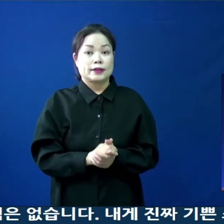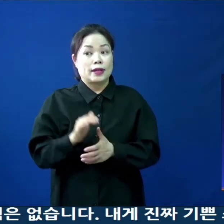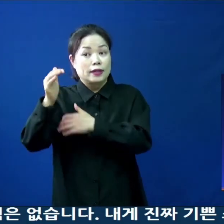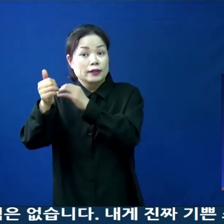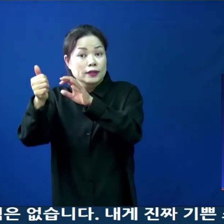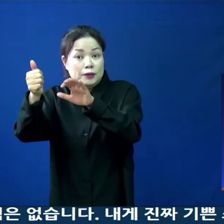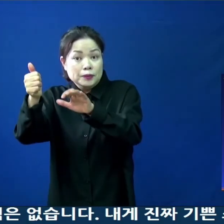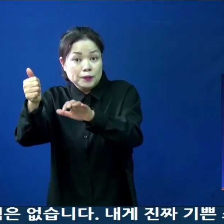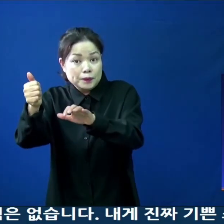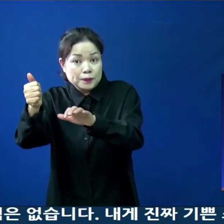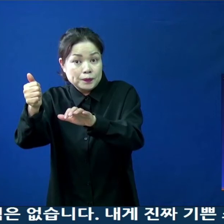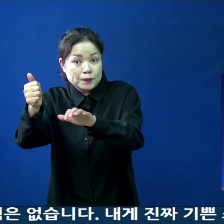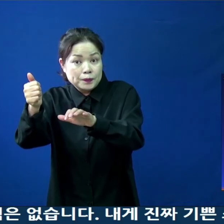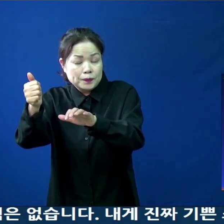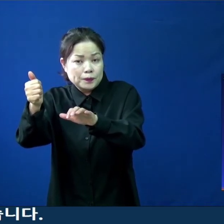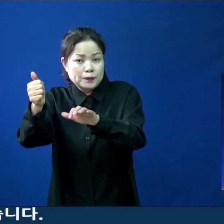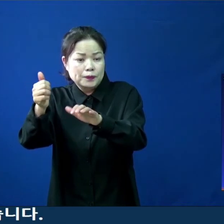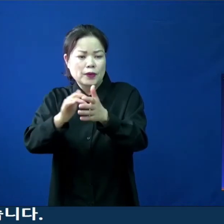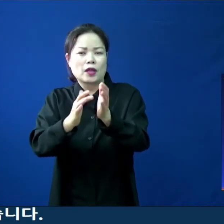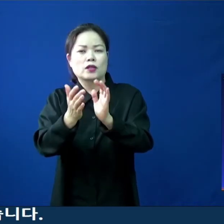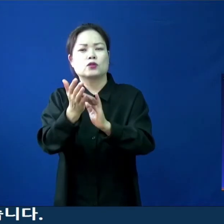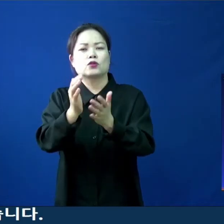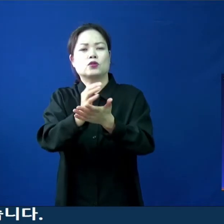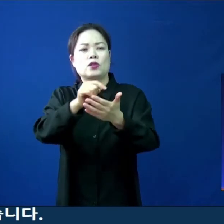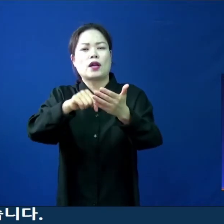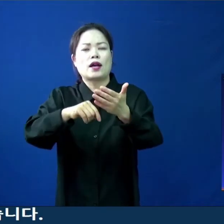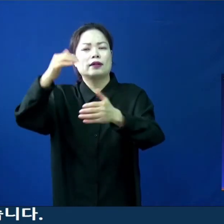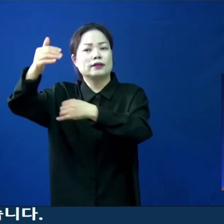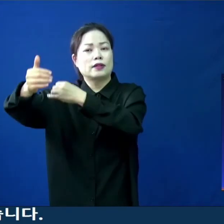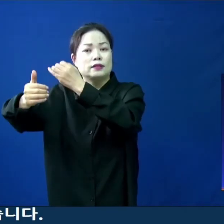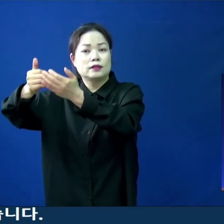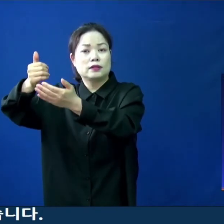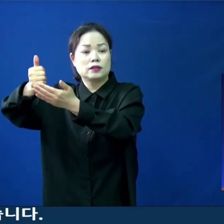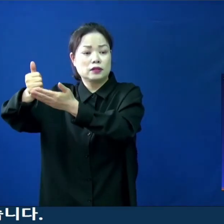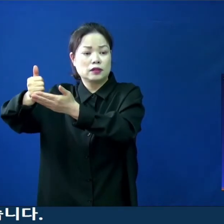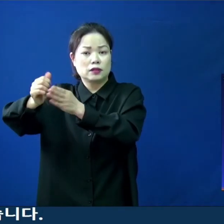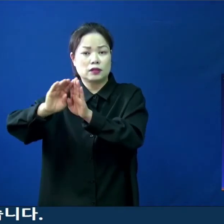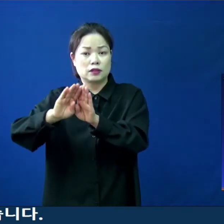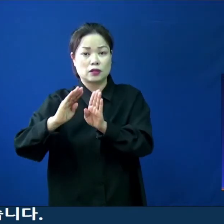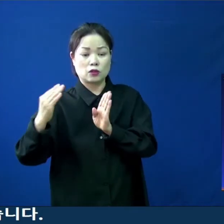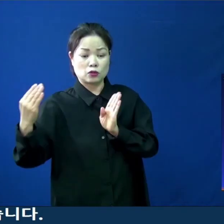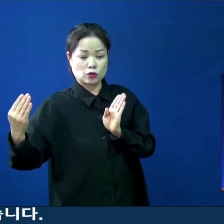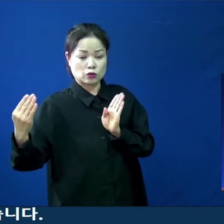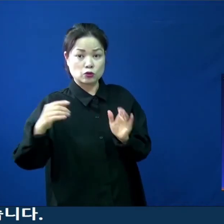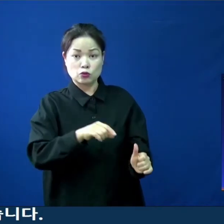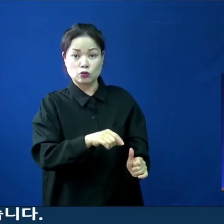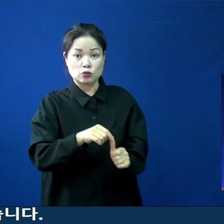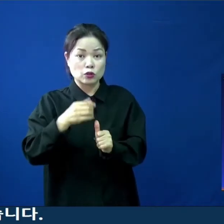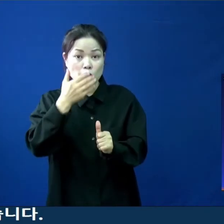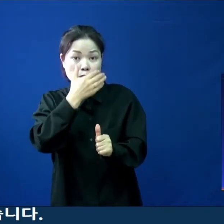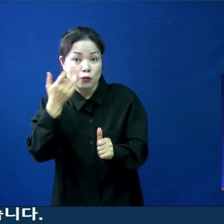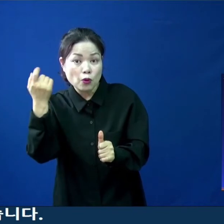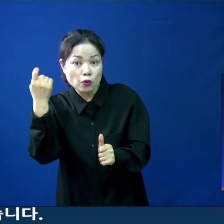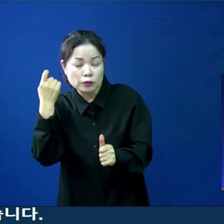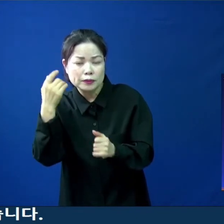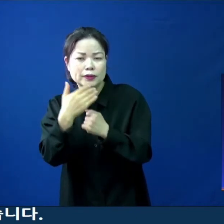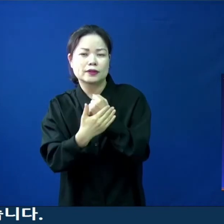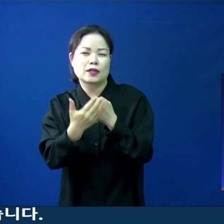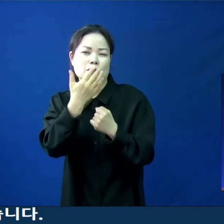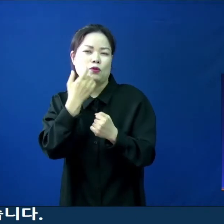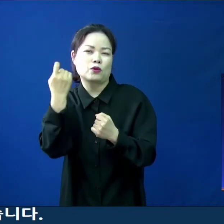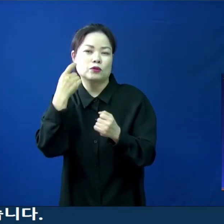하나님 앞에 예수 그리스도 안에서 하나님이 열어놓으신 그 구원의 복음, 그 은혜의